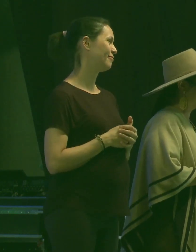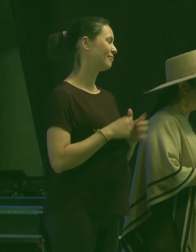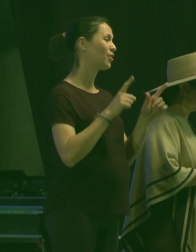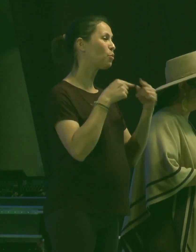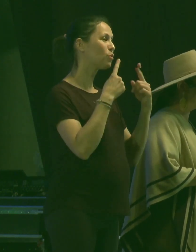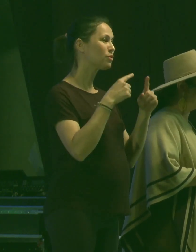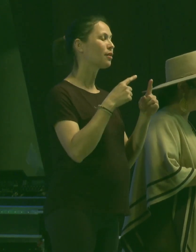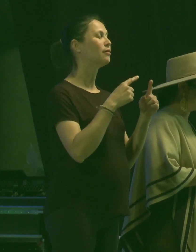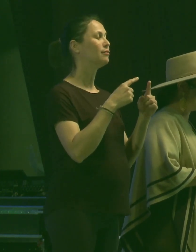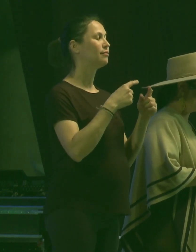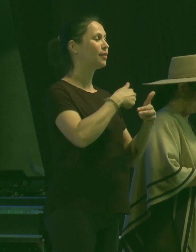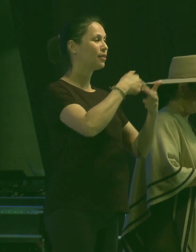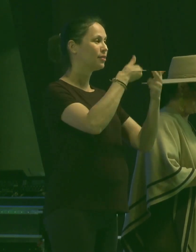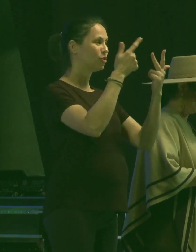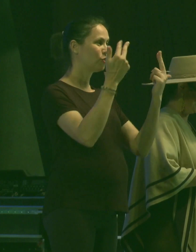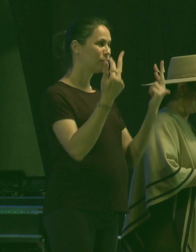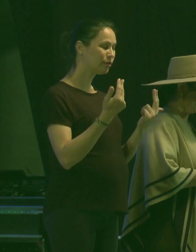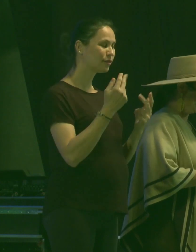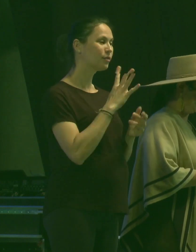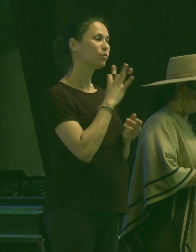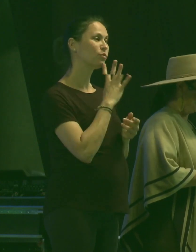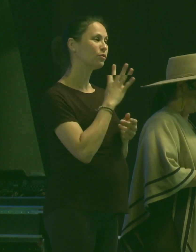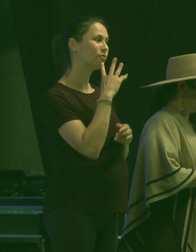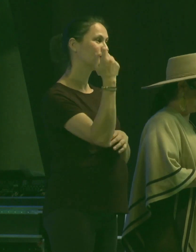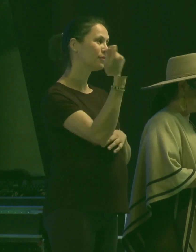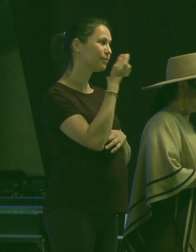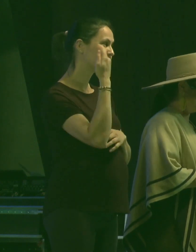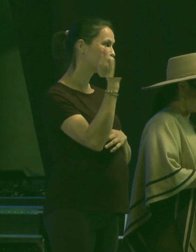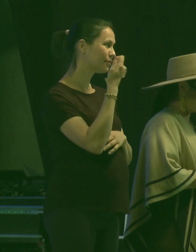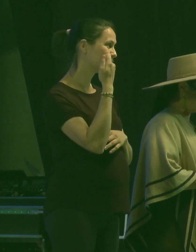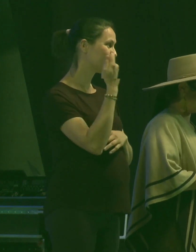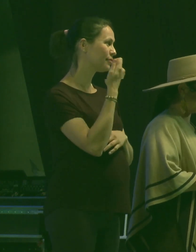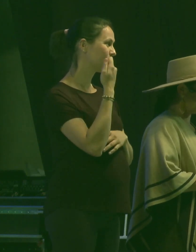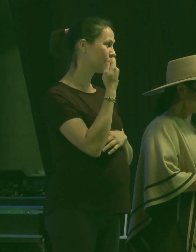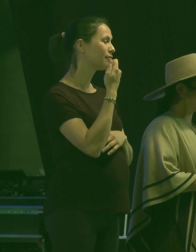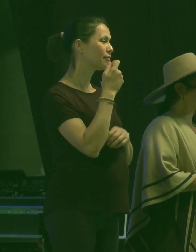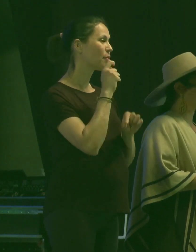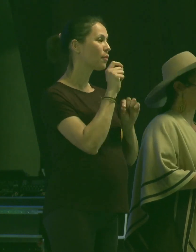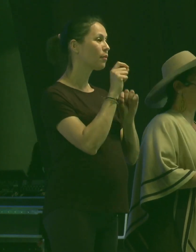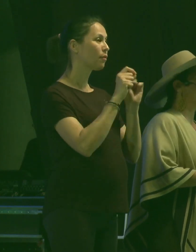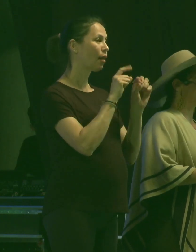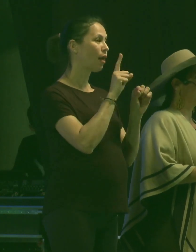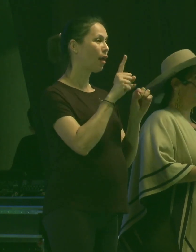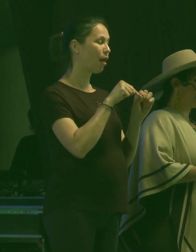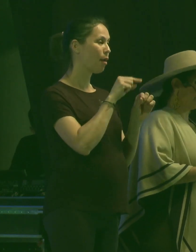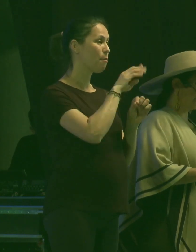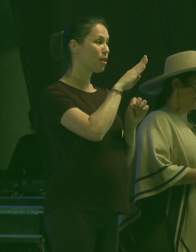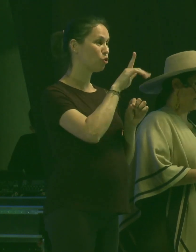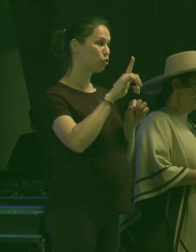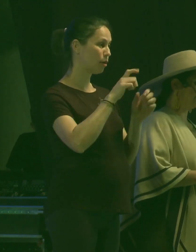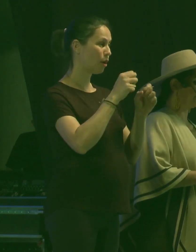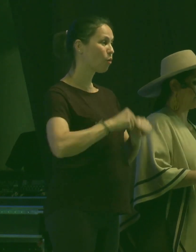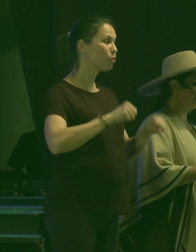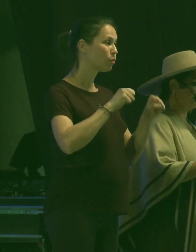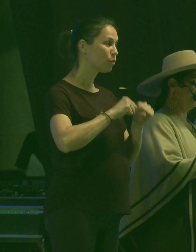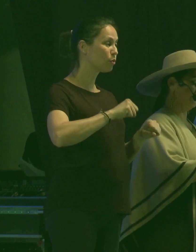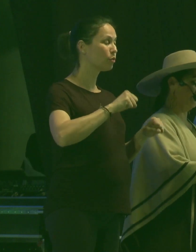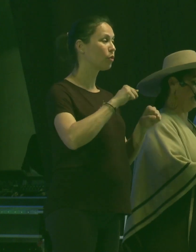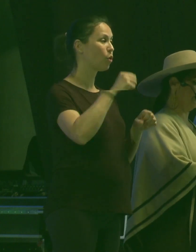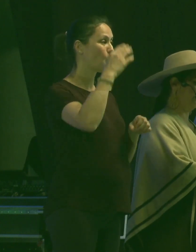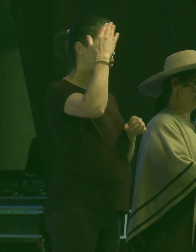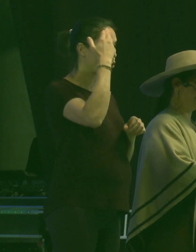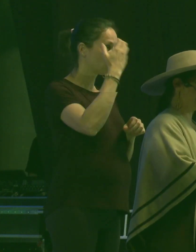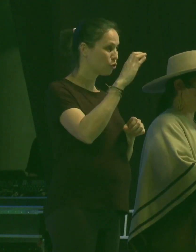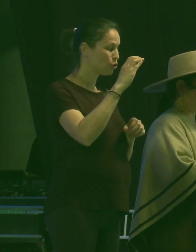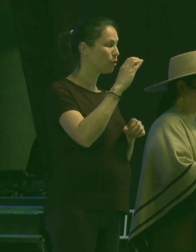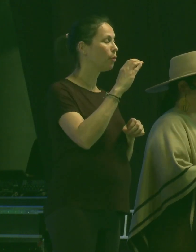Etnias, Reconhecendo o Rio Grande. Representando Bento Gonçalves, Canoas, Curitiba, Taquara e Santa